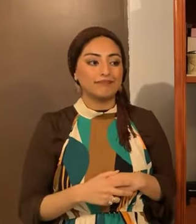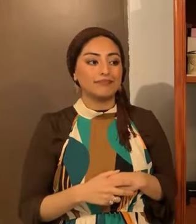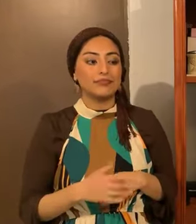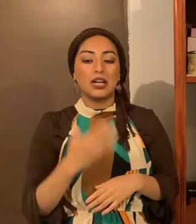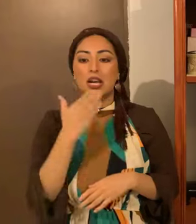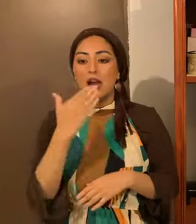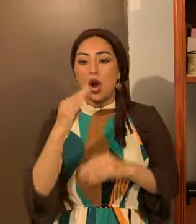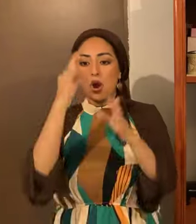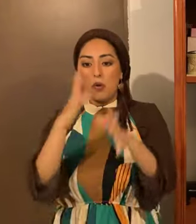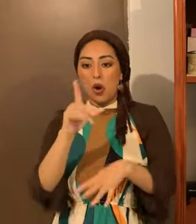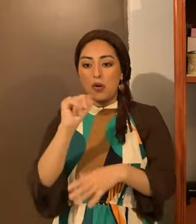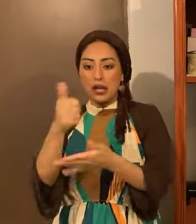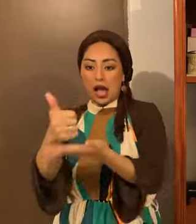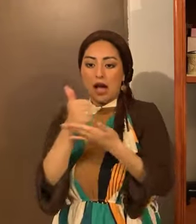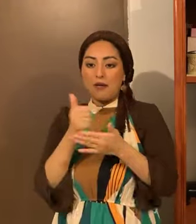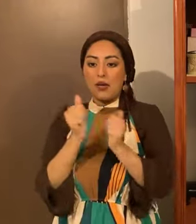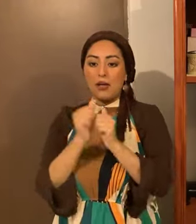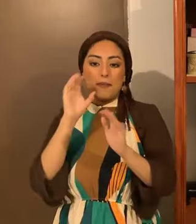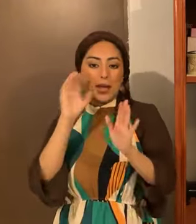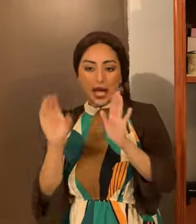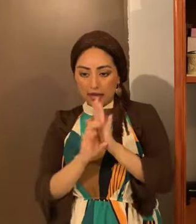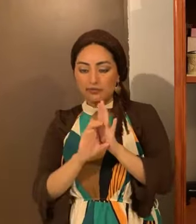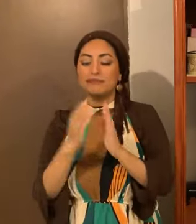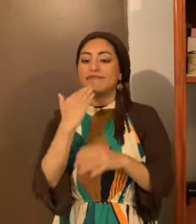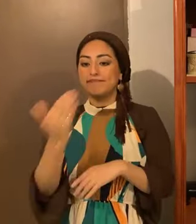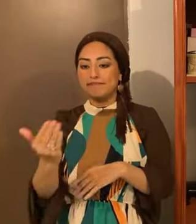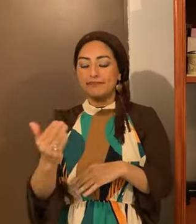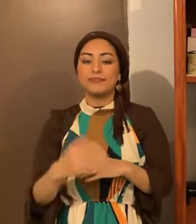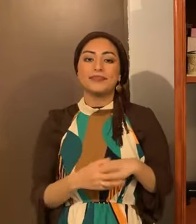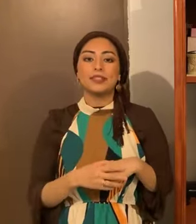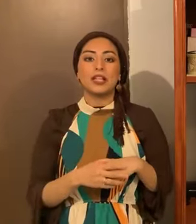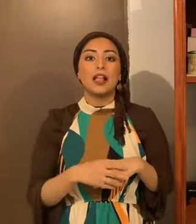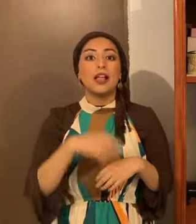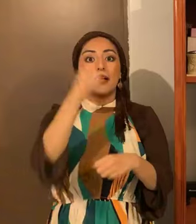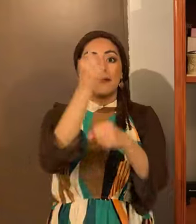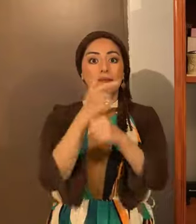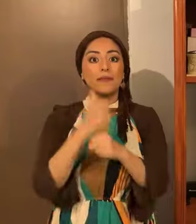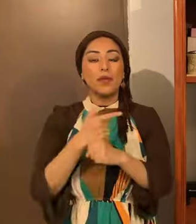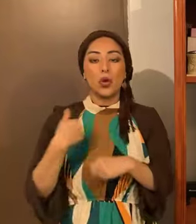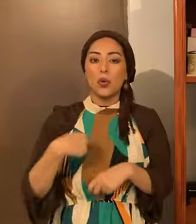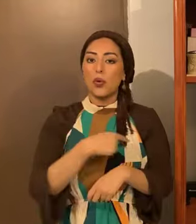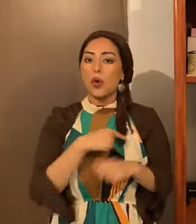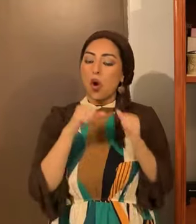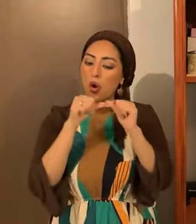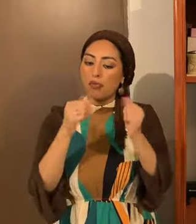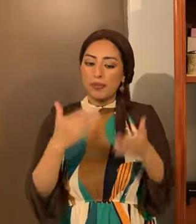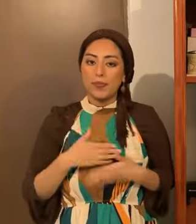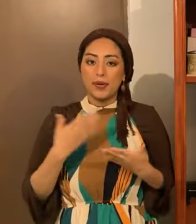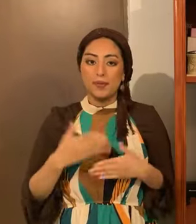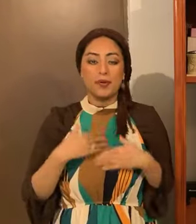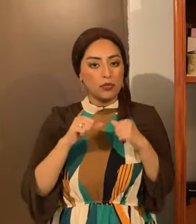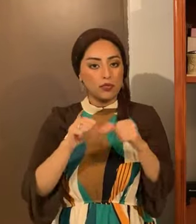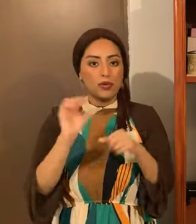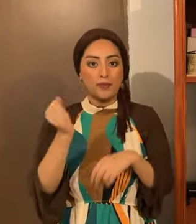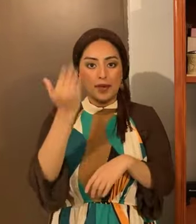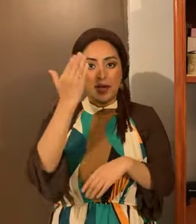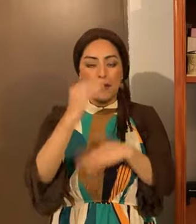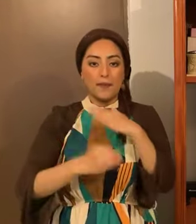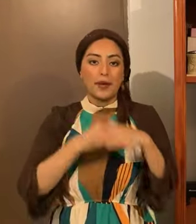Amado Luis, toda Rabá, por tu apoyo, y nos vamos a seguir gozando, amados Ajine Hayot, en este hermoso Shabbat.